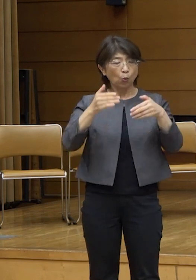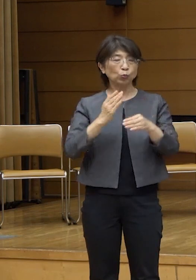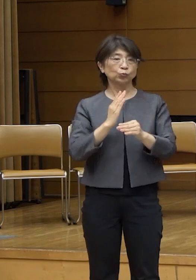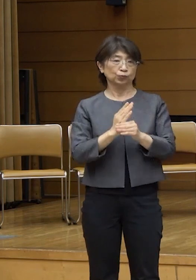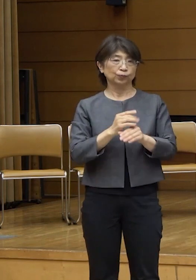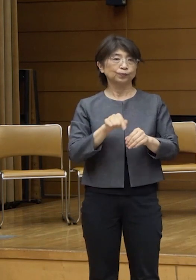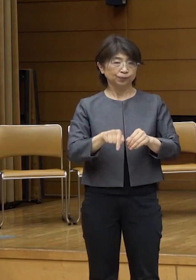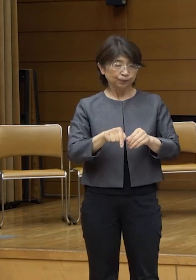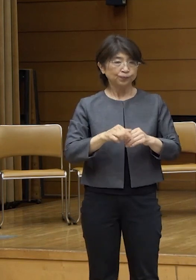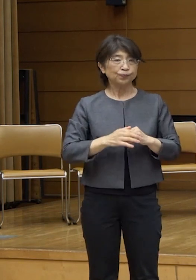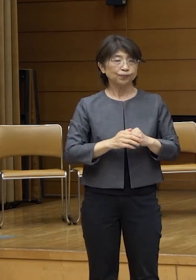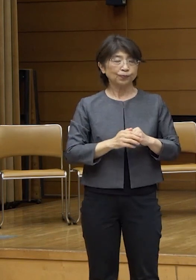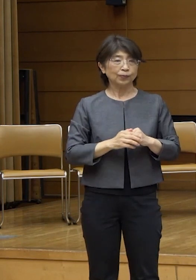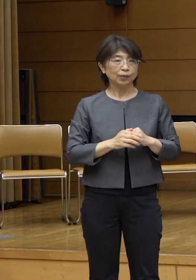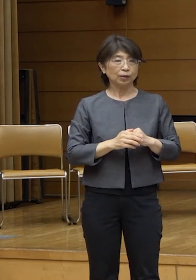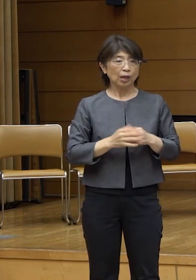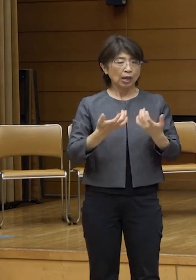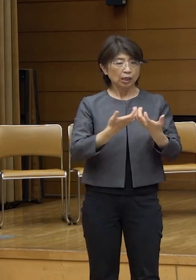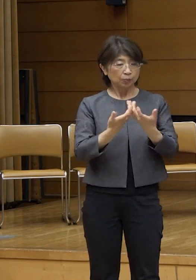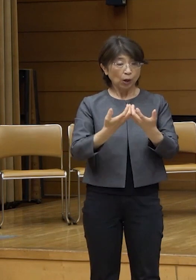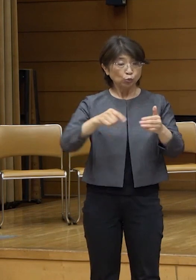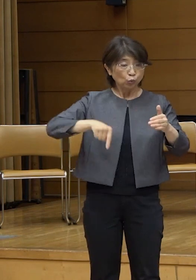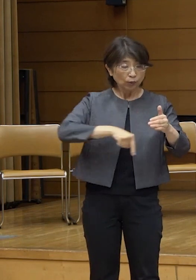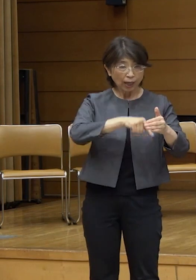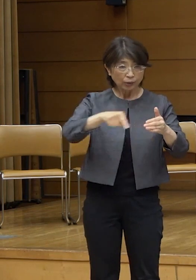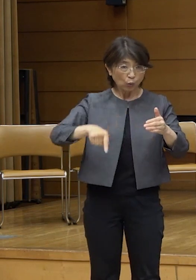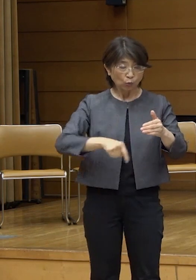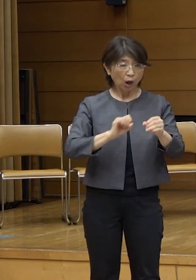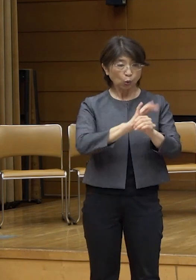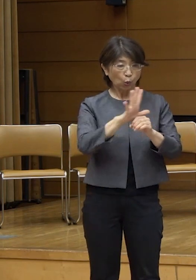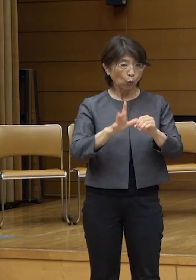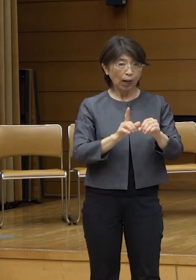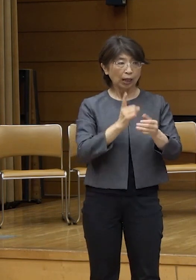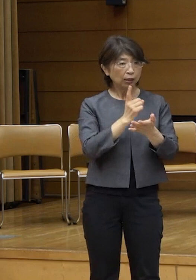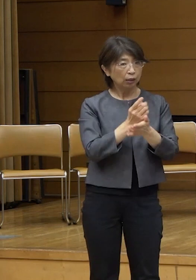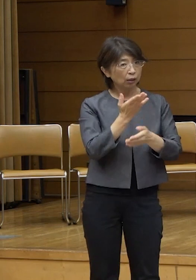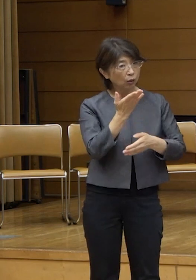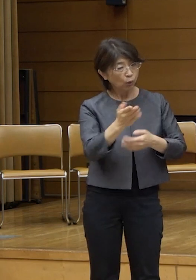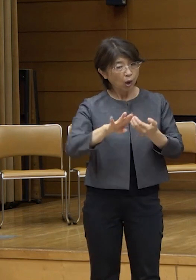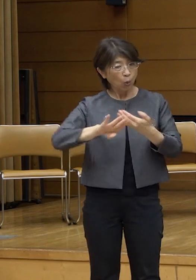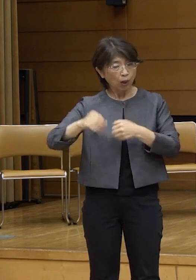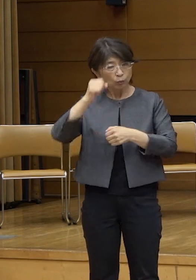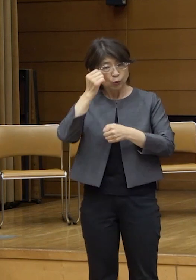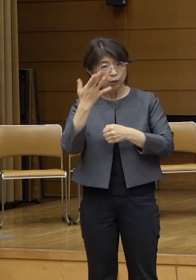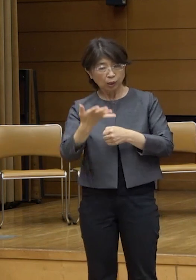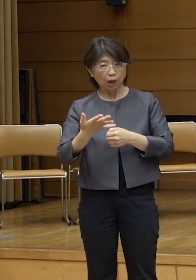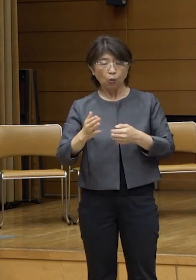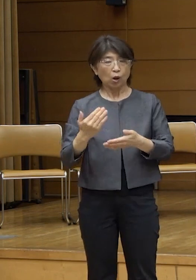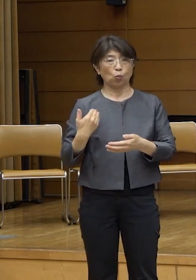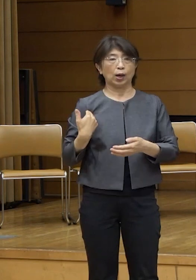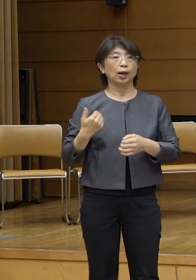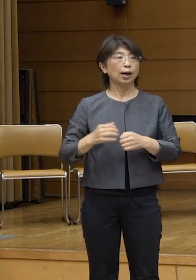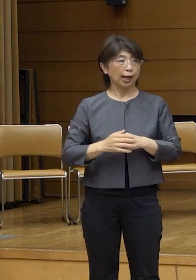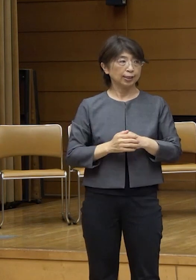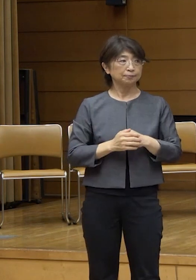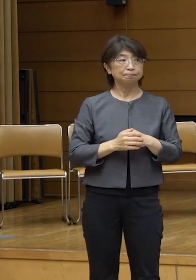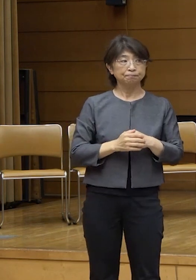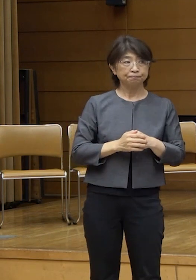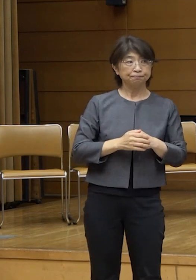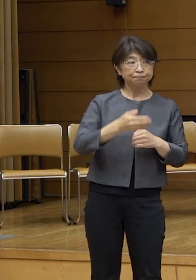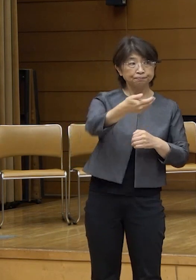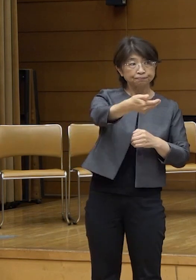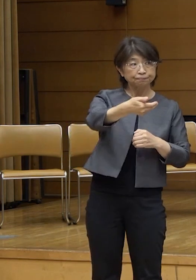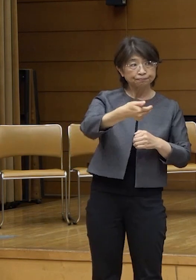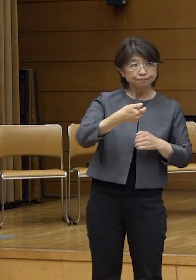ずしも純粋にコロナかどうかっていうのはまた別な話になってきます。 もうアンケートは回答にではないですか